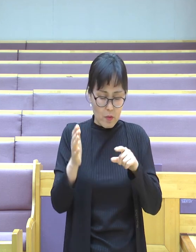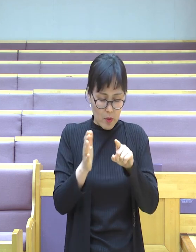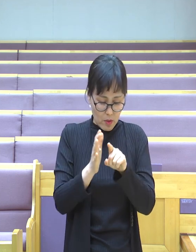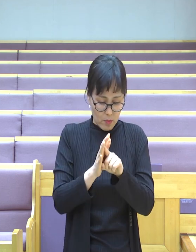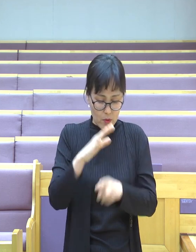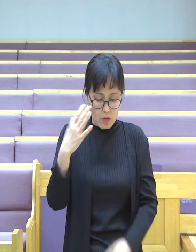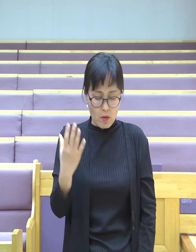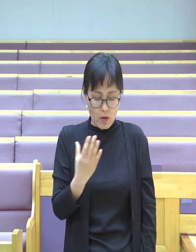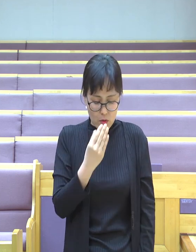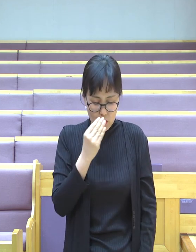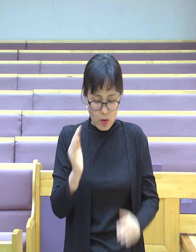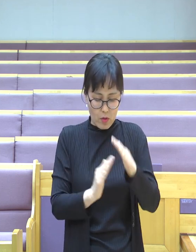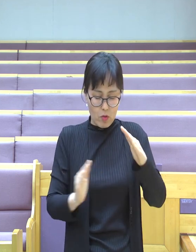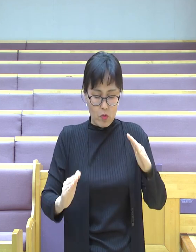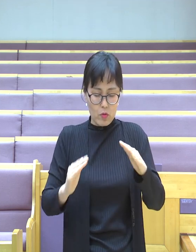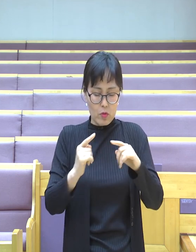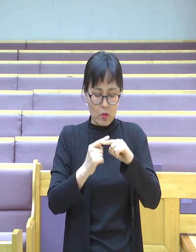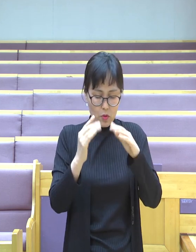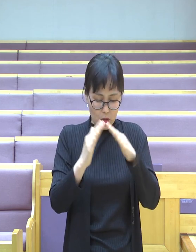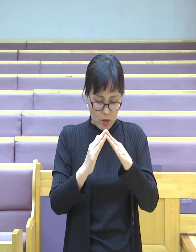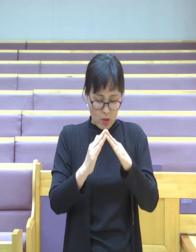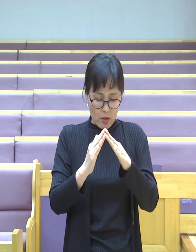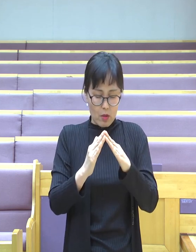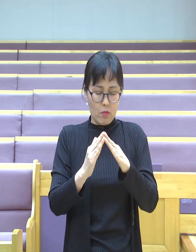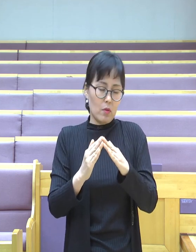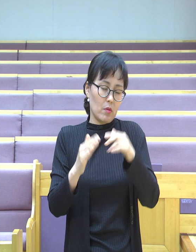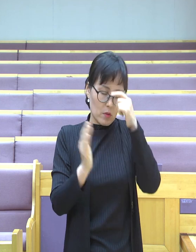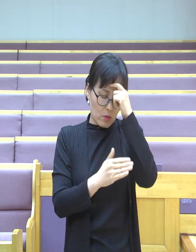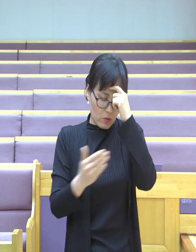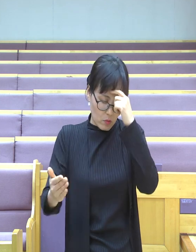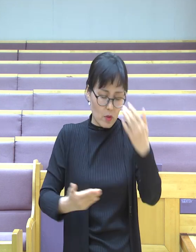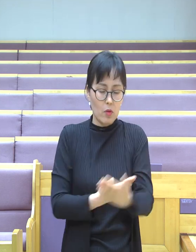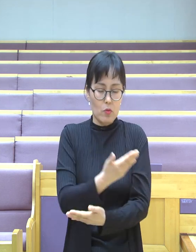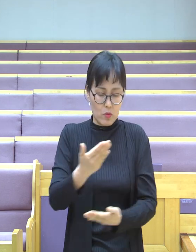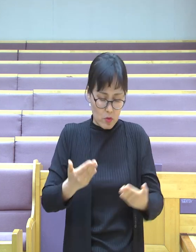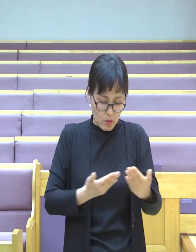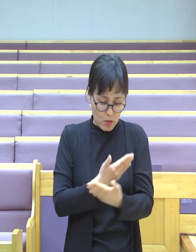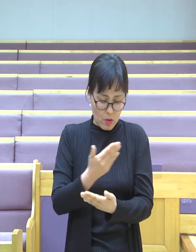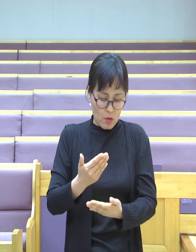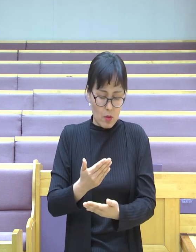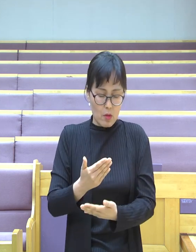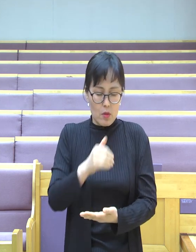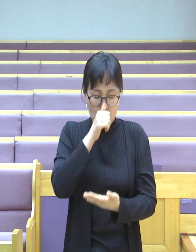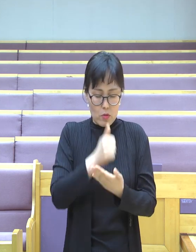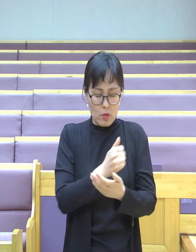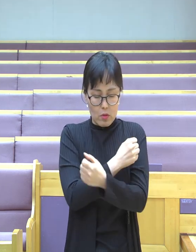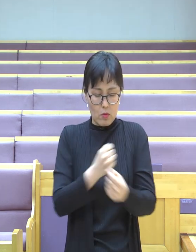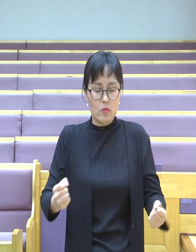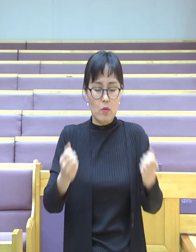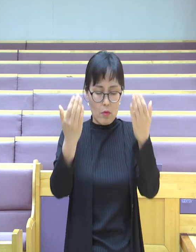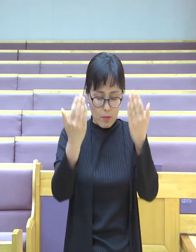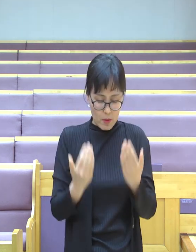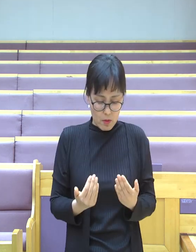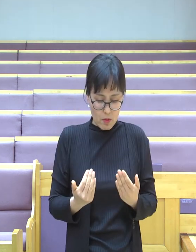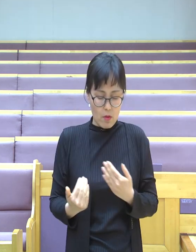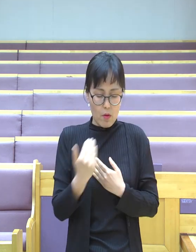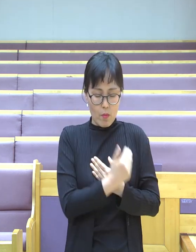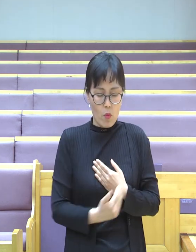믿으며 거룩한 공교회와 성도의 교제와 죄를 용서받는 것과 몸의